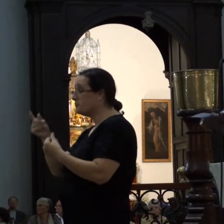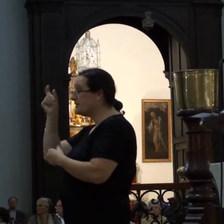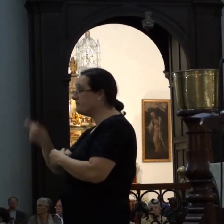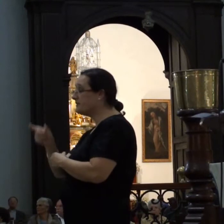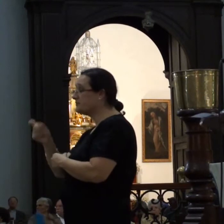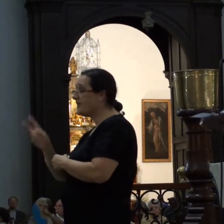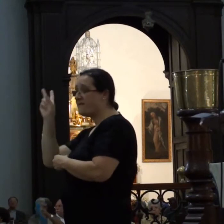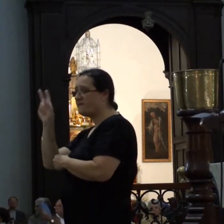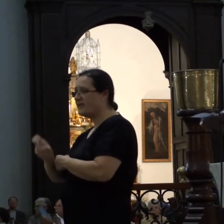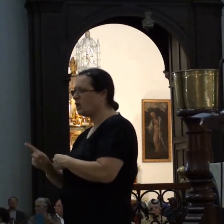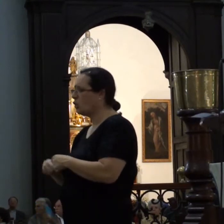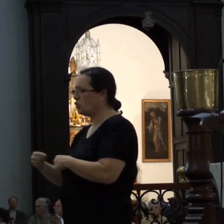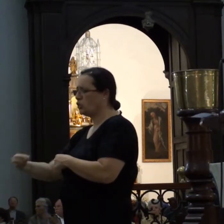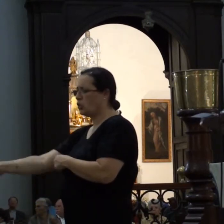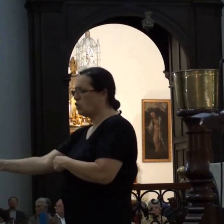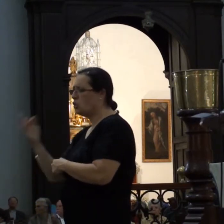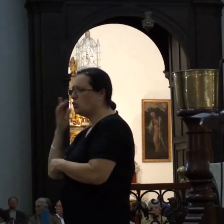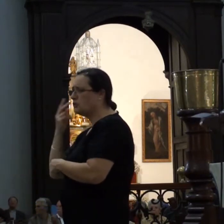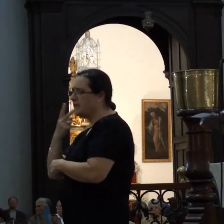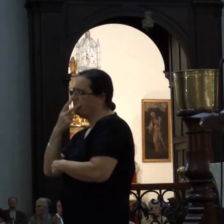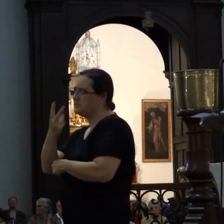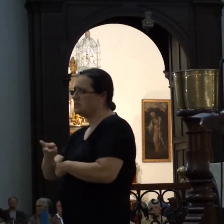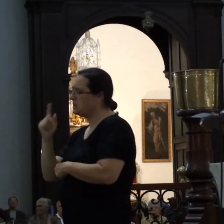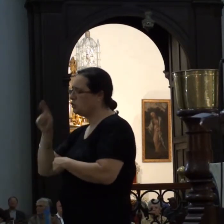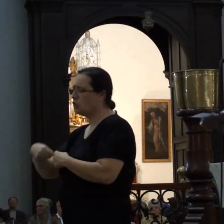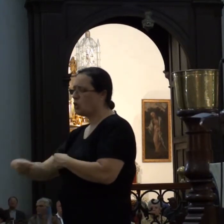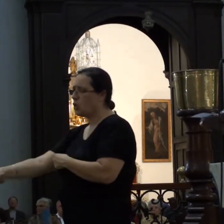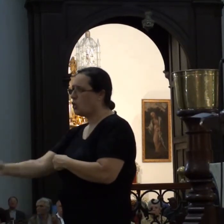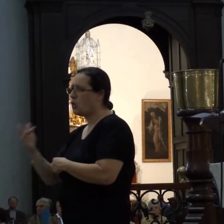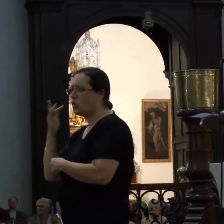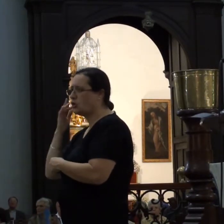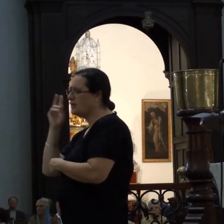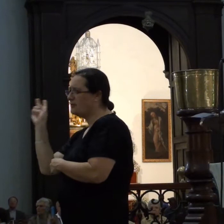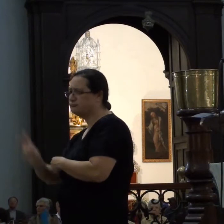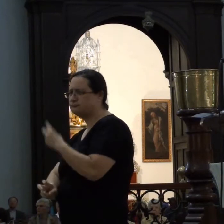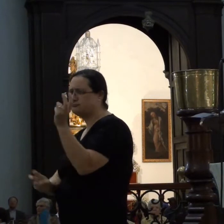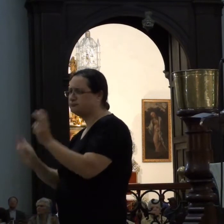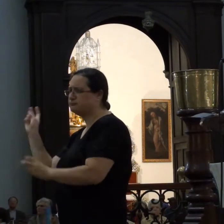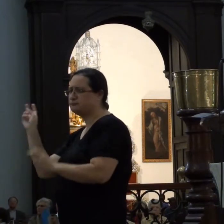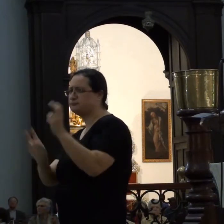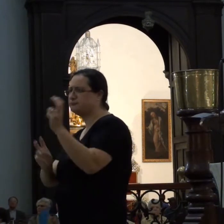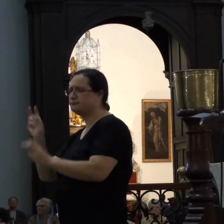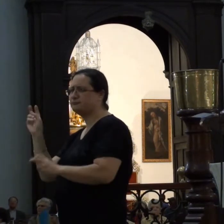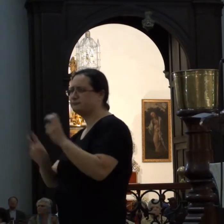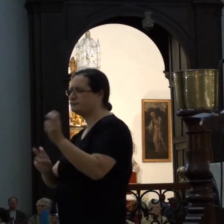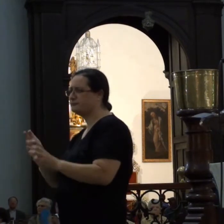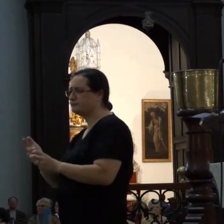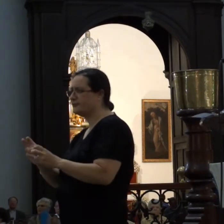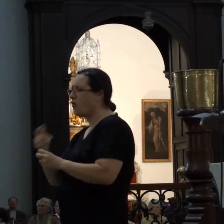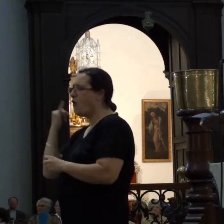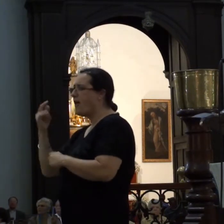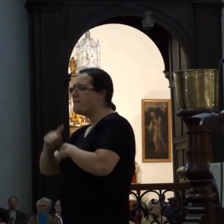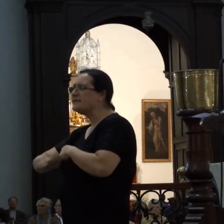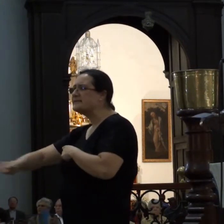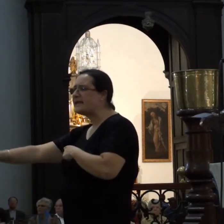ininterrumpida vienen a visitarla el mensaje de María cala y va cayendo en cada uno de los corazones